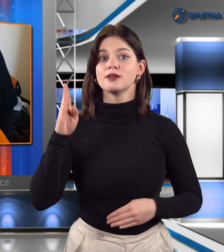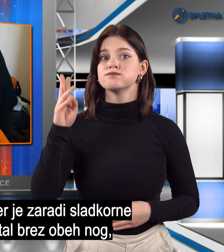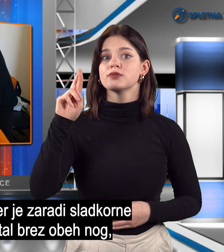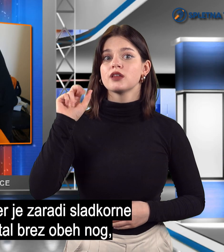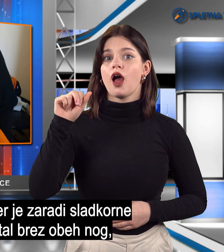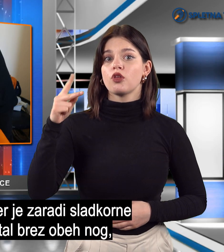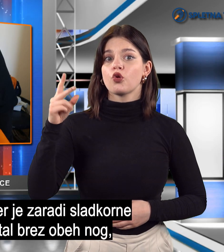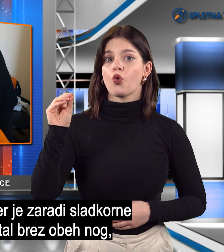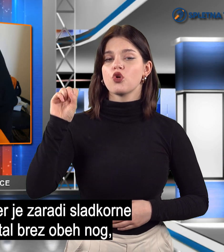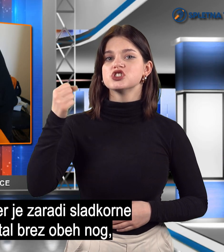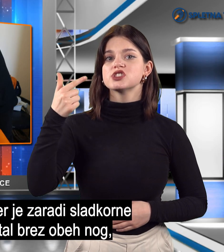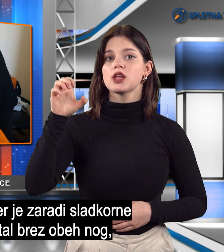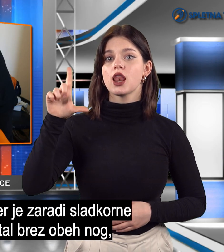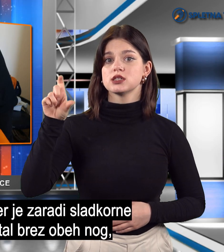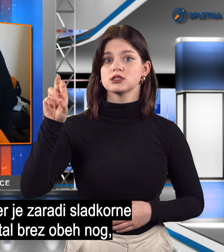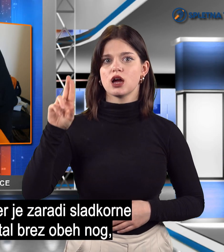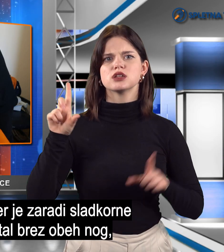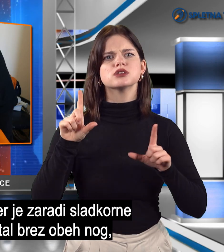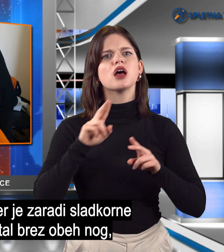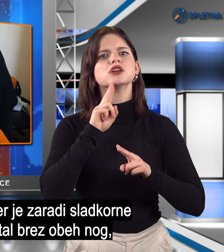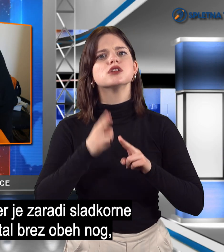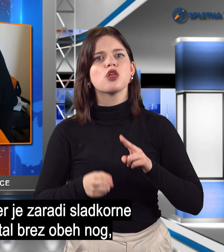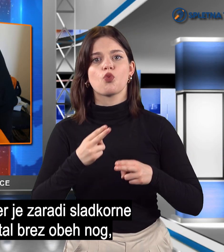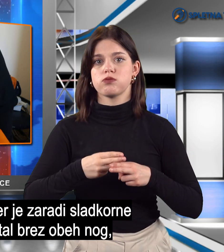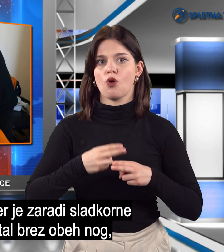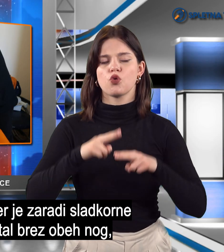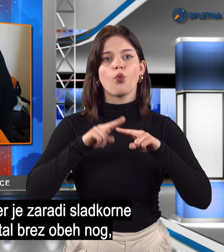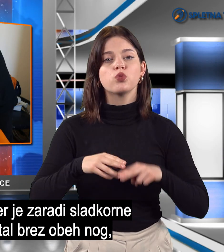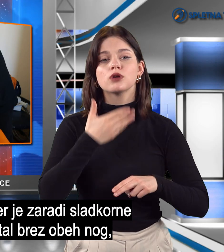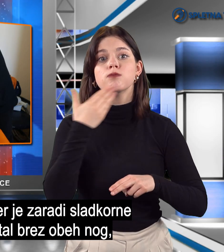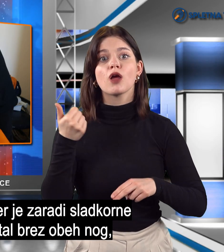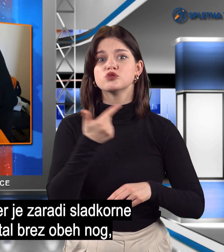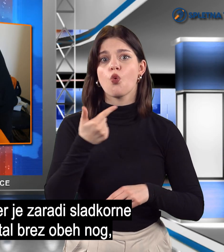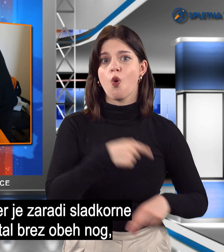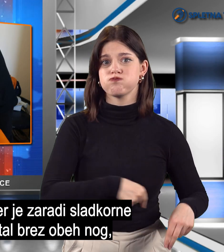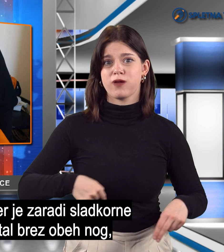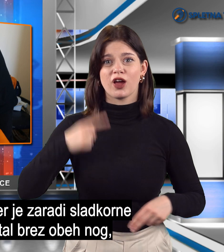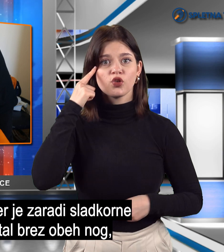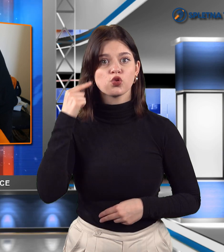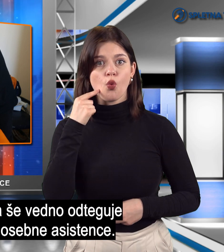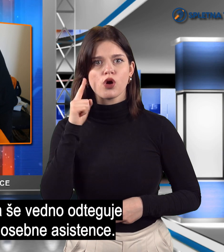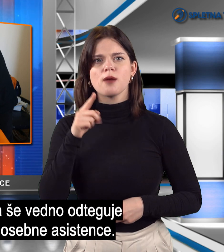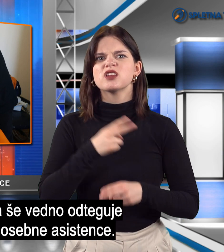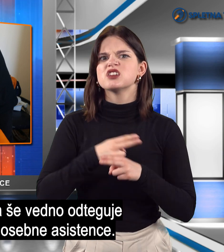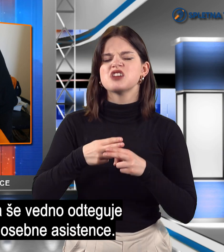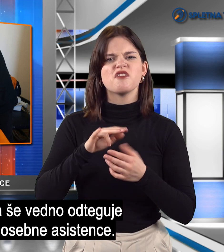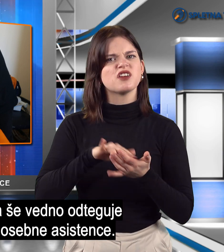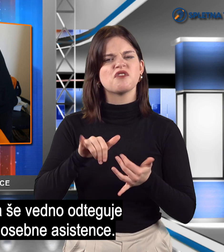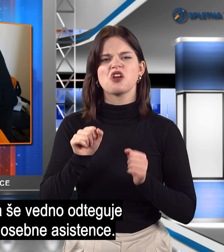Branko Štelcer je zaradi sladkorne bolezni ostal brez obeh nog, a mu država še vedno odteguje pravico do